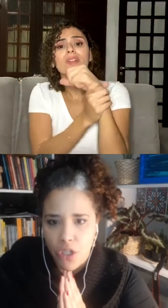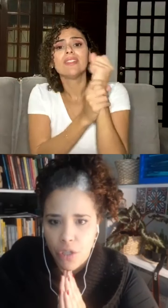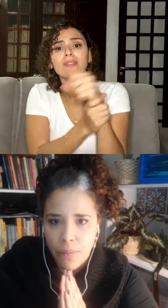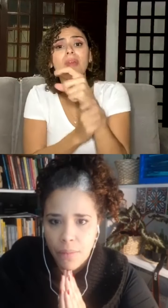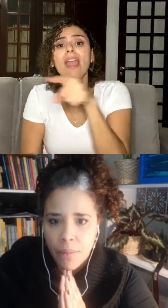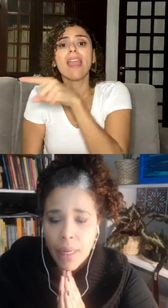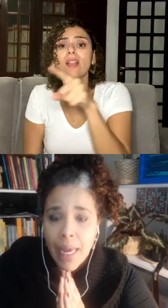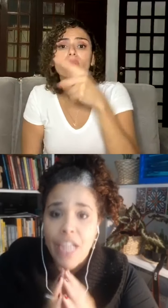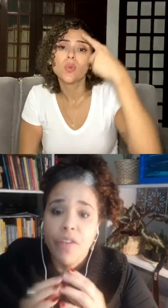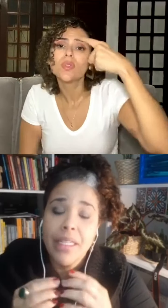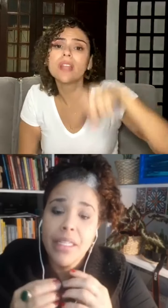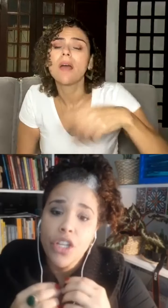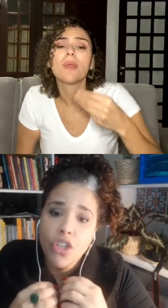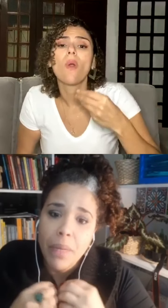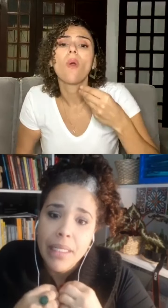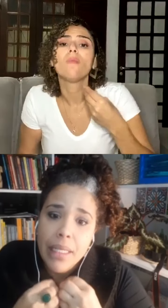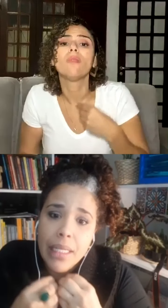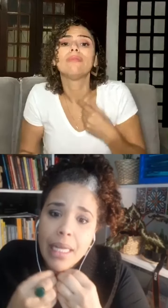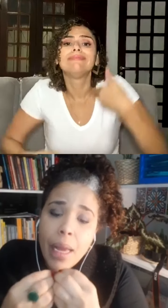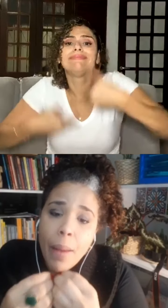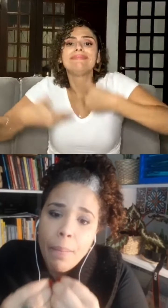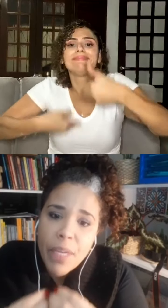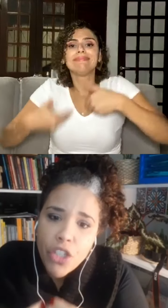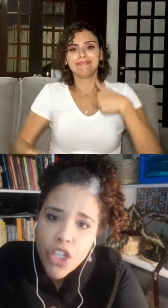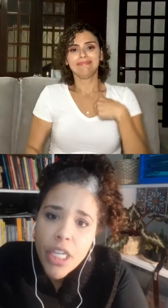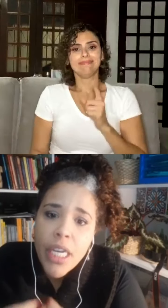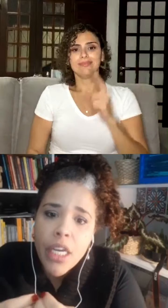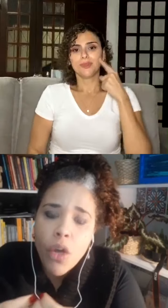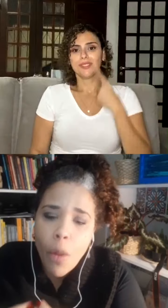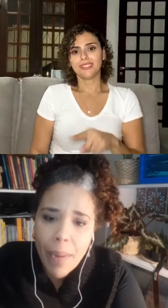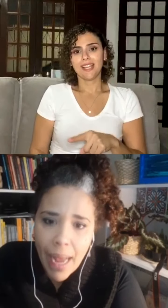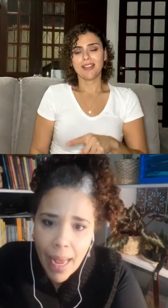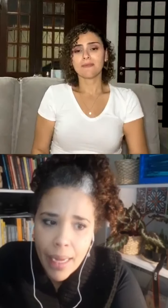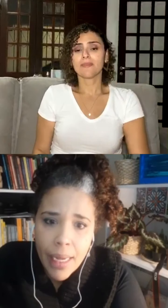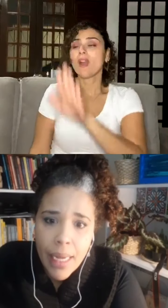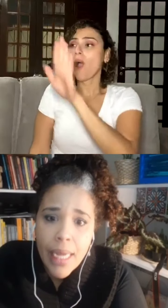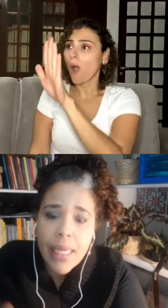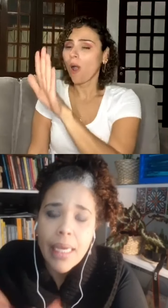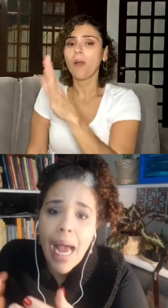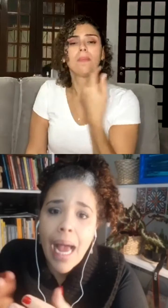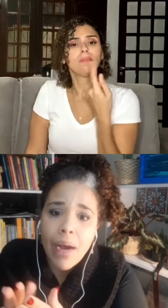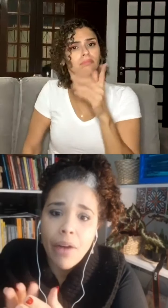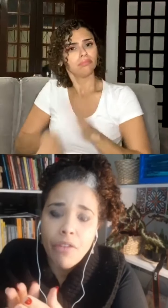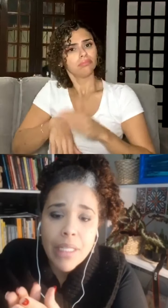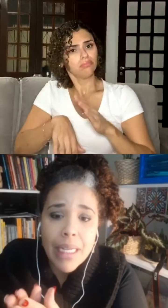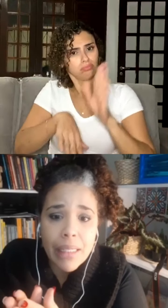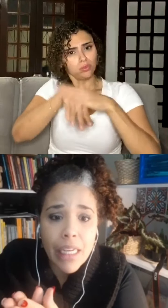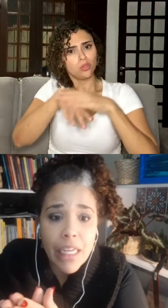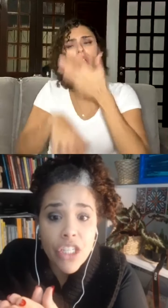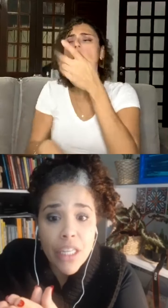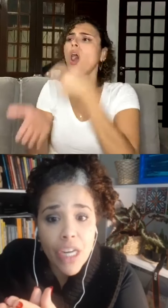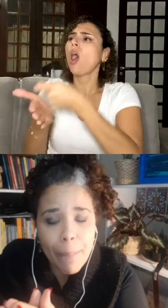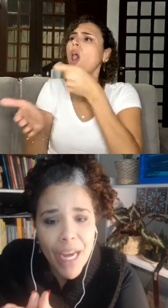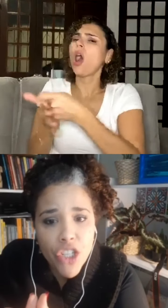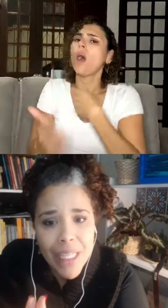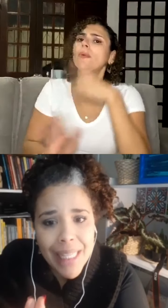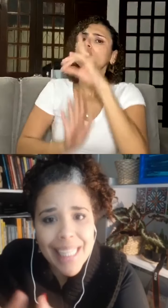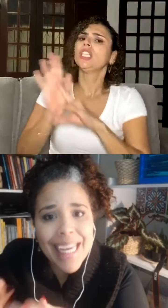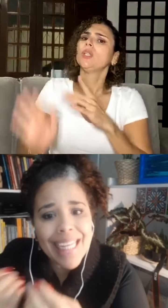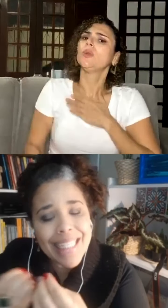nós. Às vezes, a gente precisa pedir e cobrar que a gente seja capaz